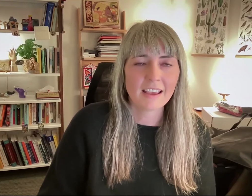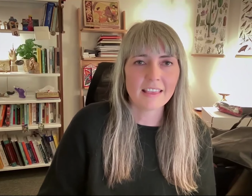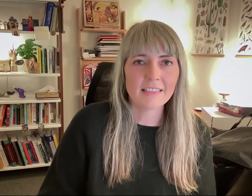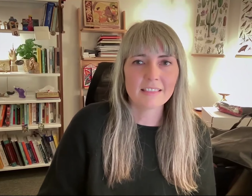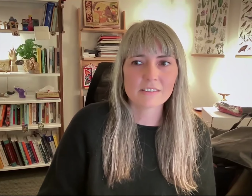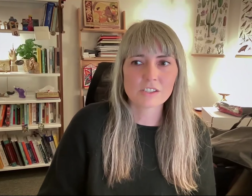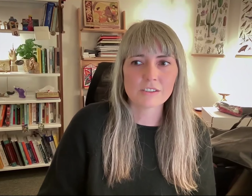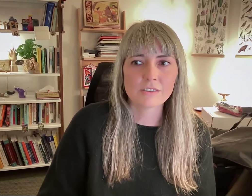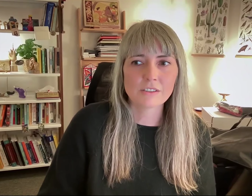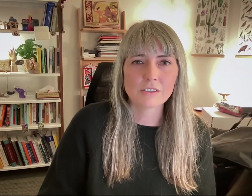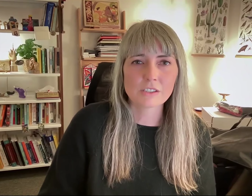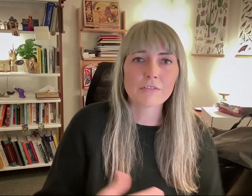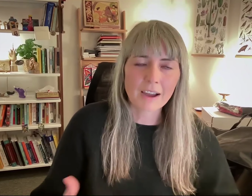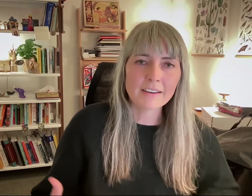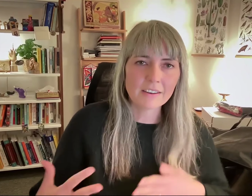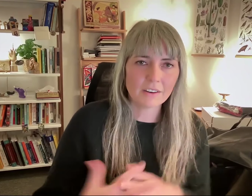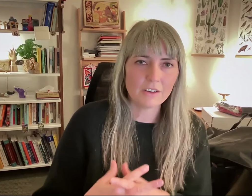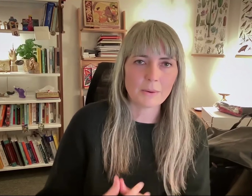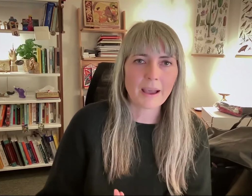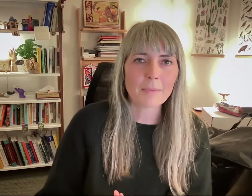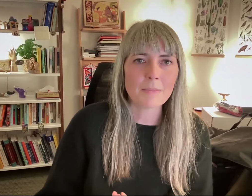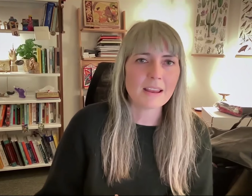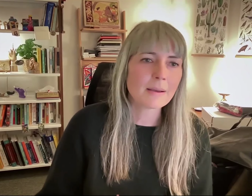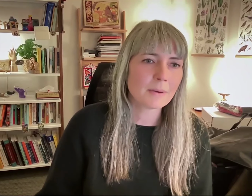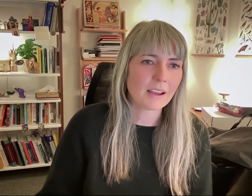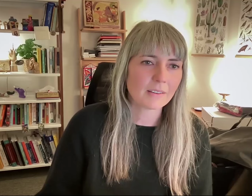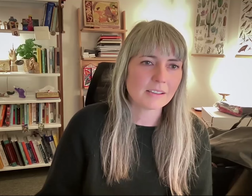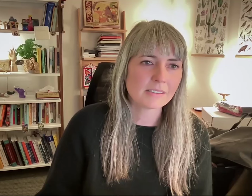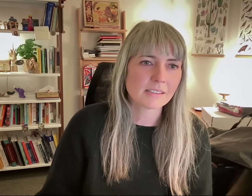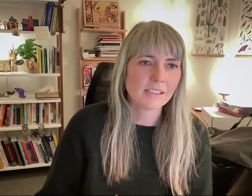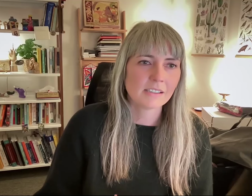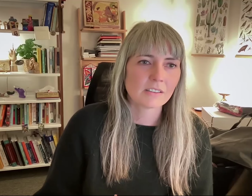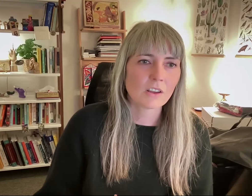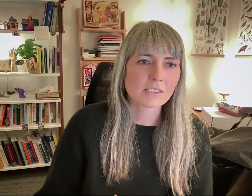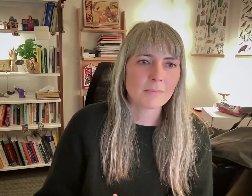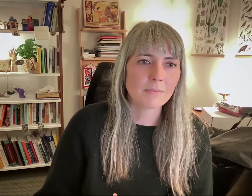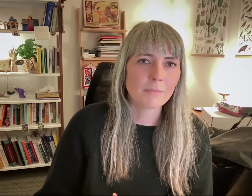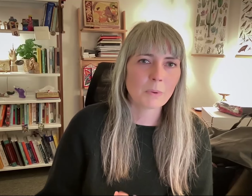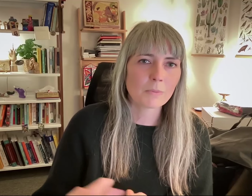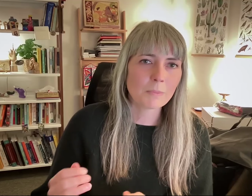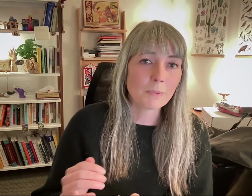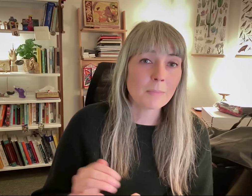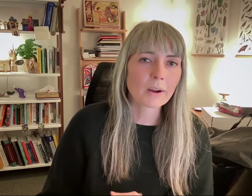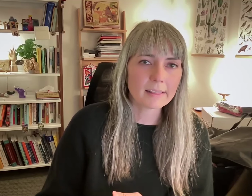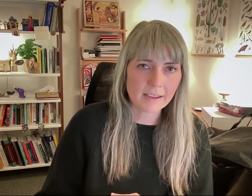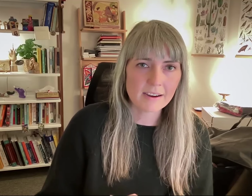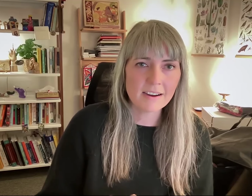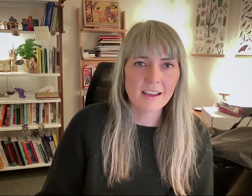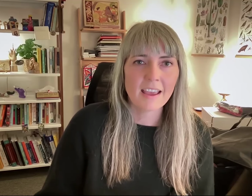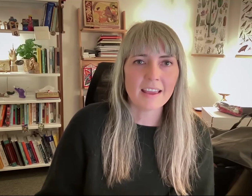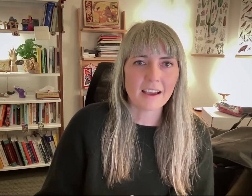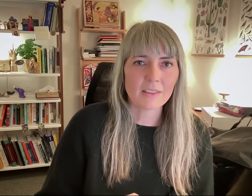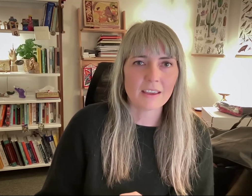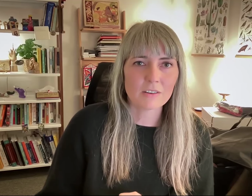con Cal and OSHA to find, a happy medium on para how poder these encontrar como que un laws punto can be medio que be made satisfaga a ambos